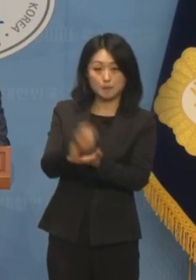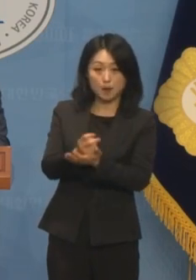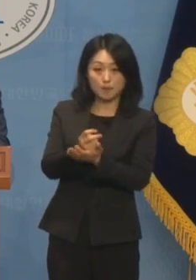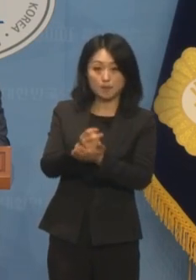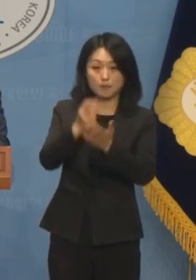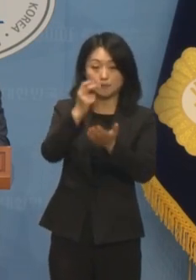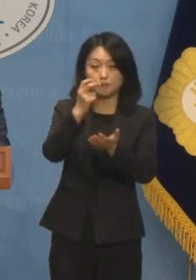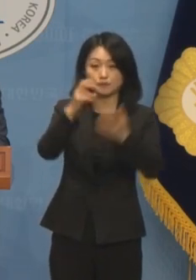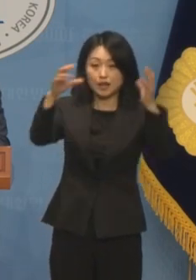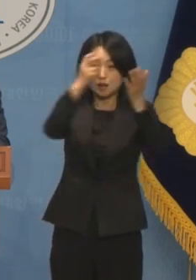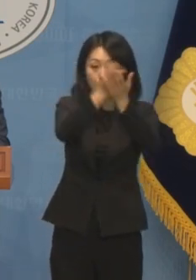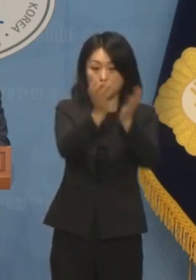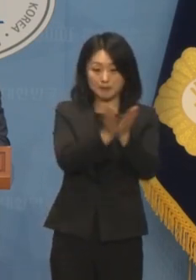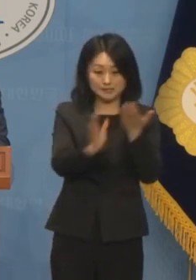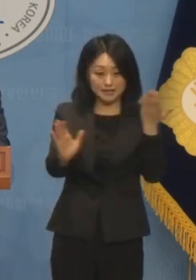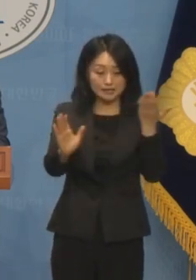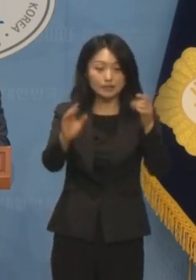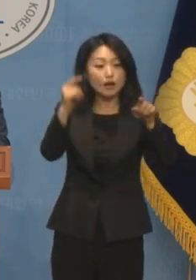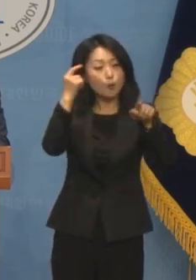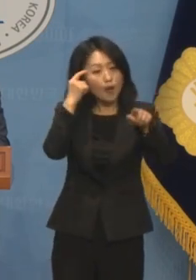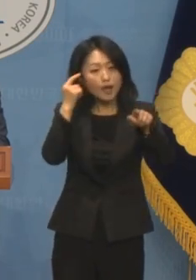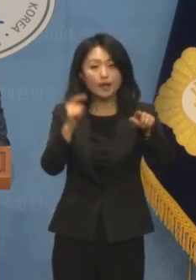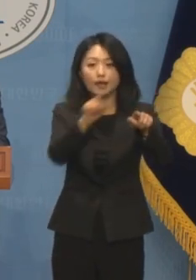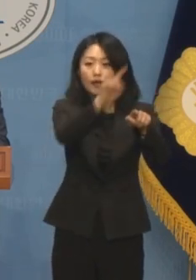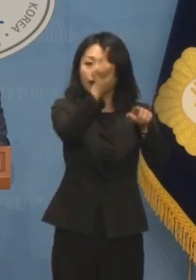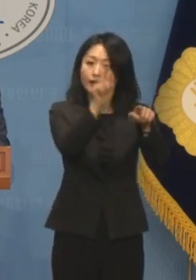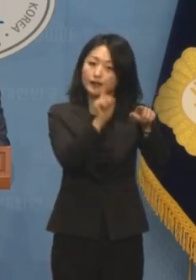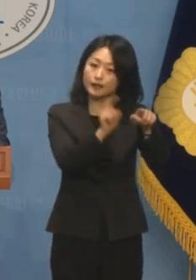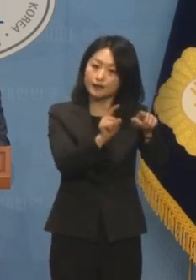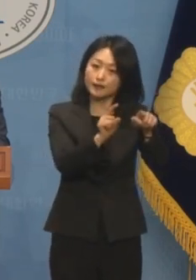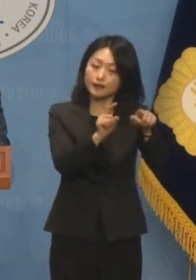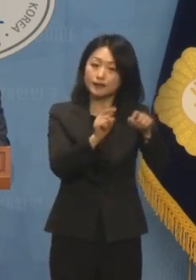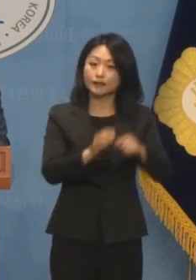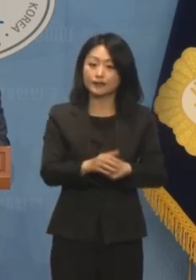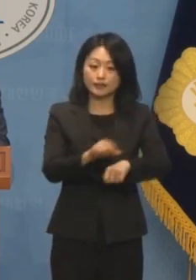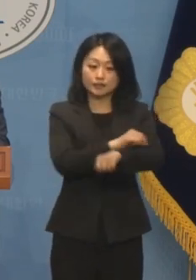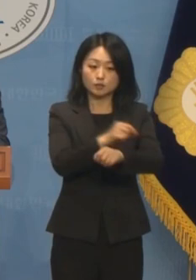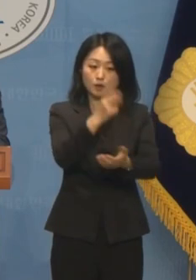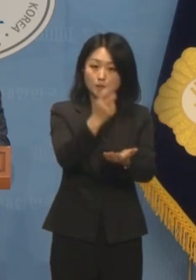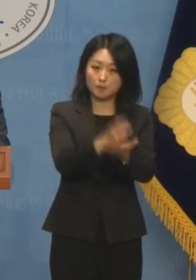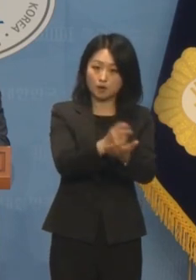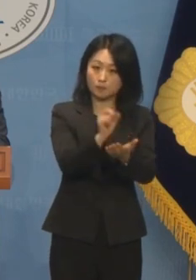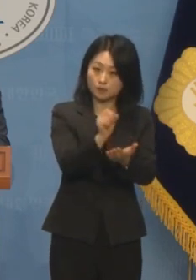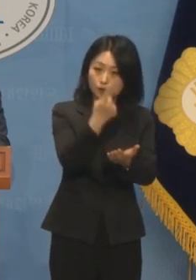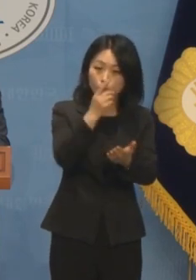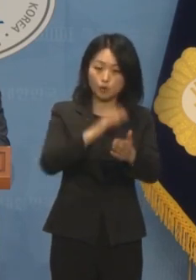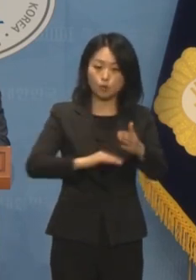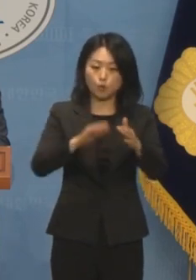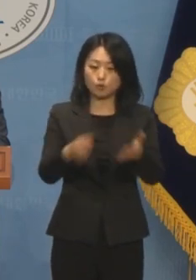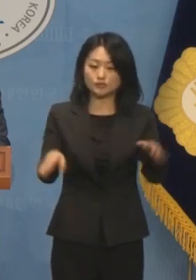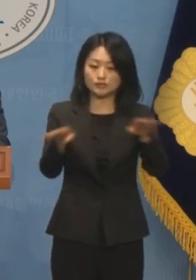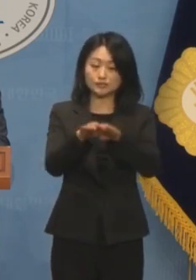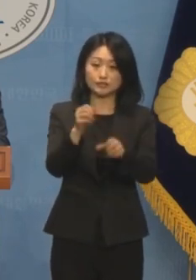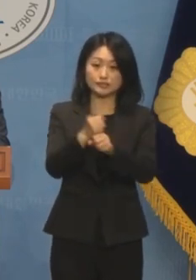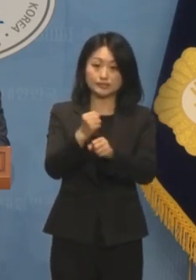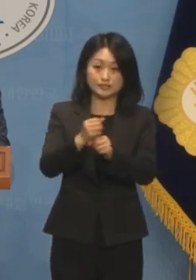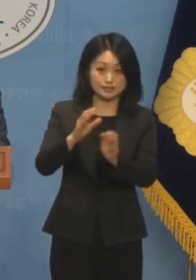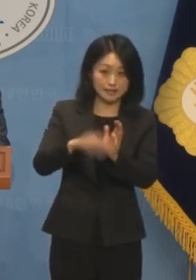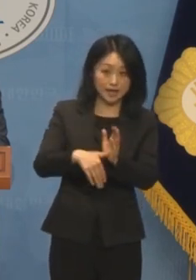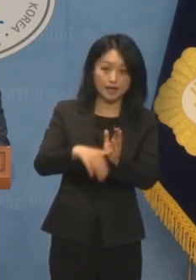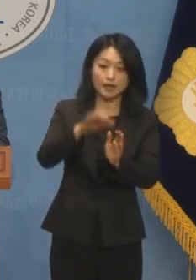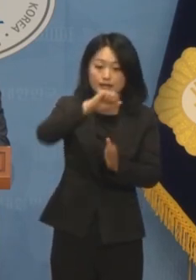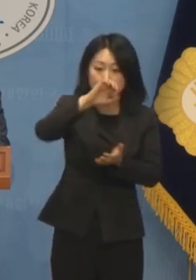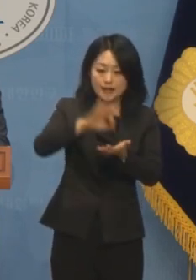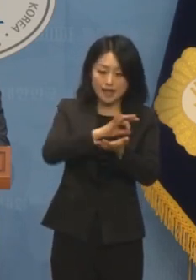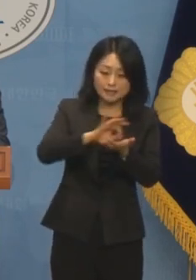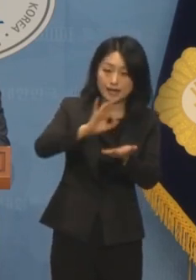소지를 들어 반대하실 셈인지 묻습니다. 각종 특별법으로 공공시설을 지을 때도 비용과